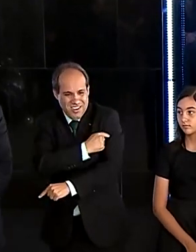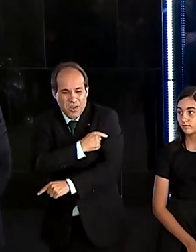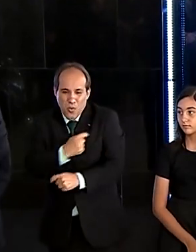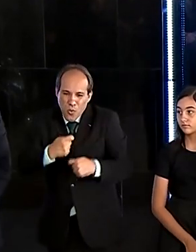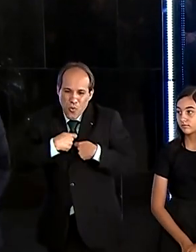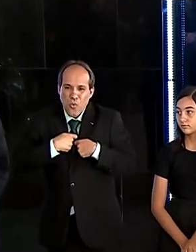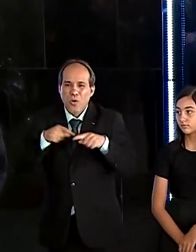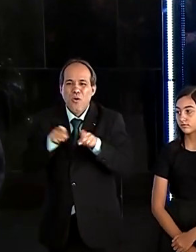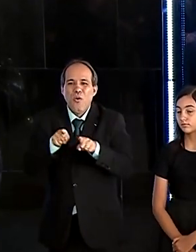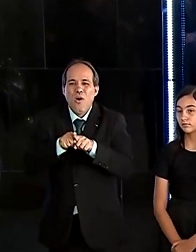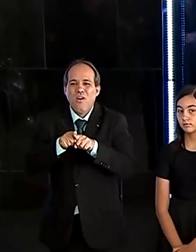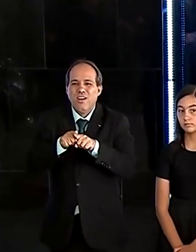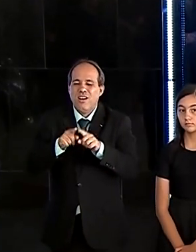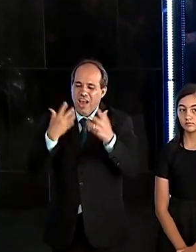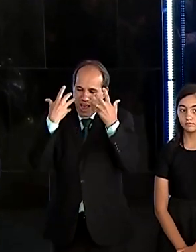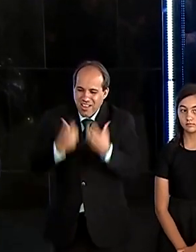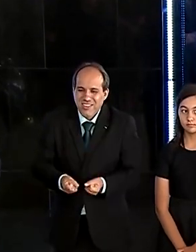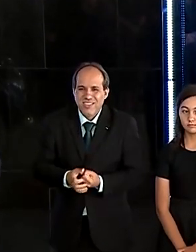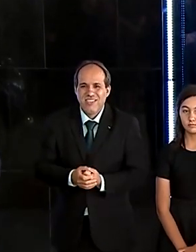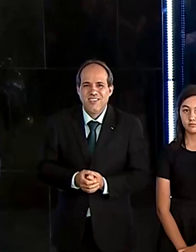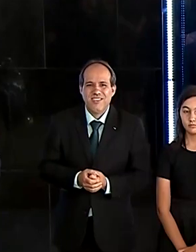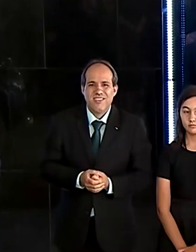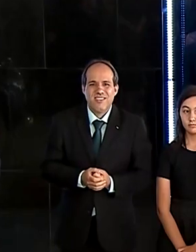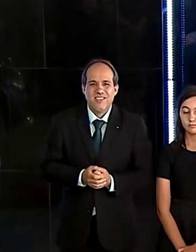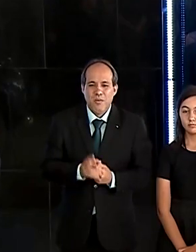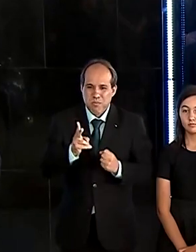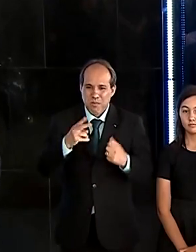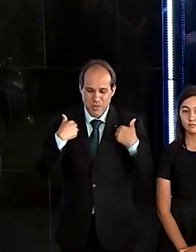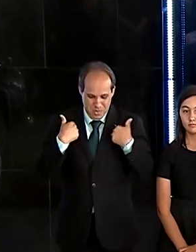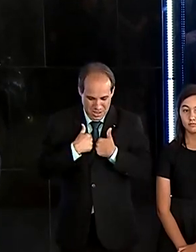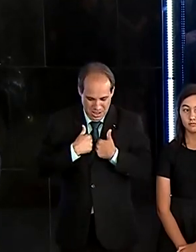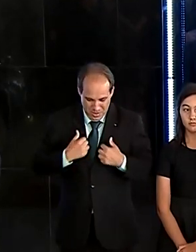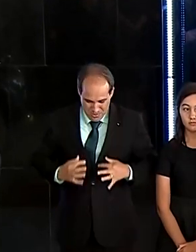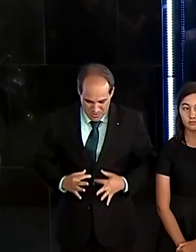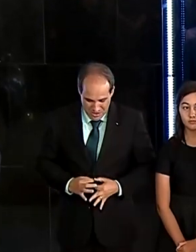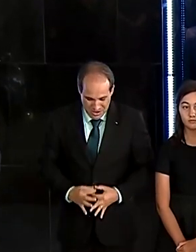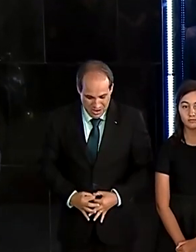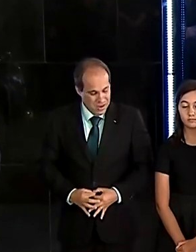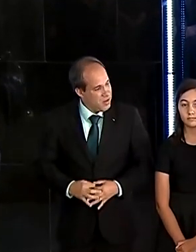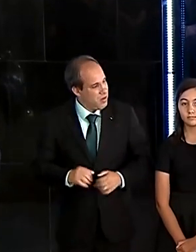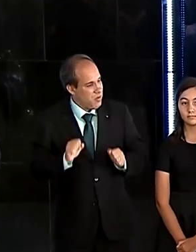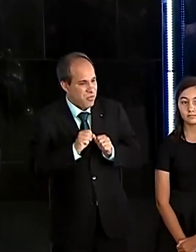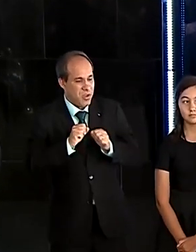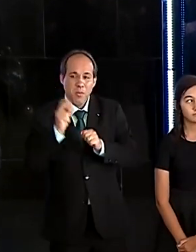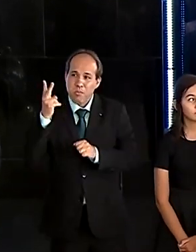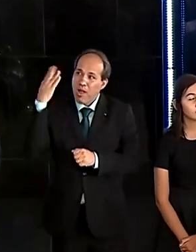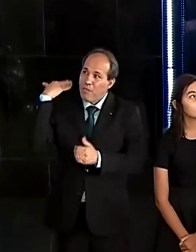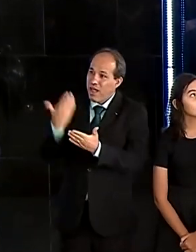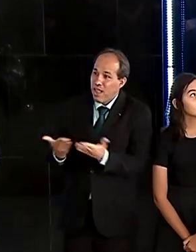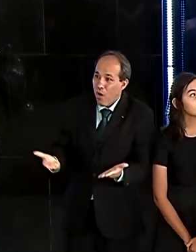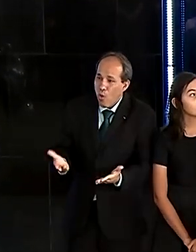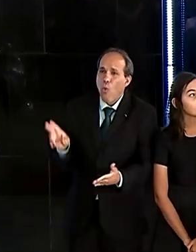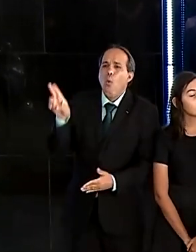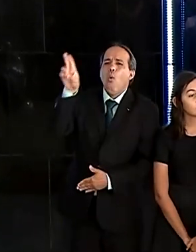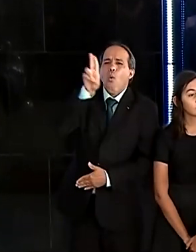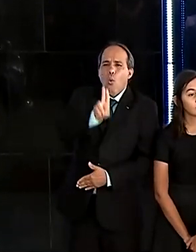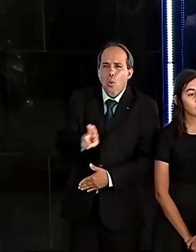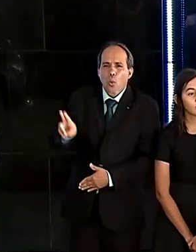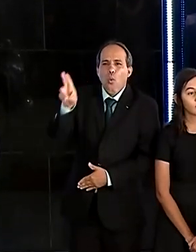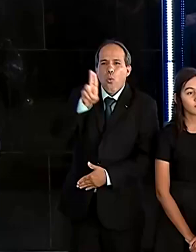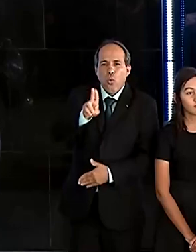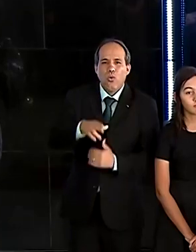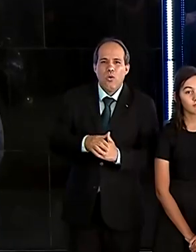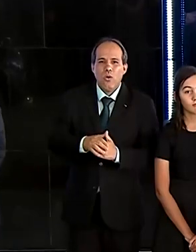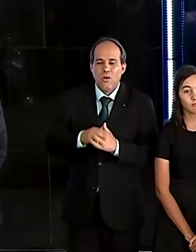essa. Vamos aceitar esse terno. E ele fez. E desde aquele momento eu uso